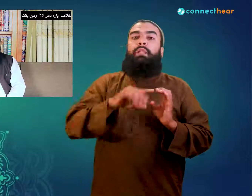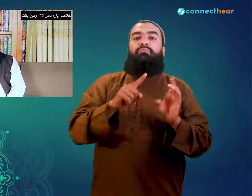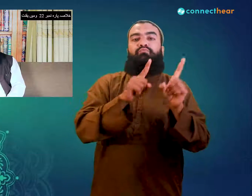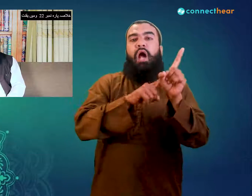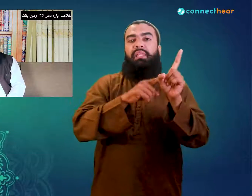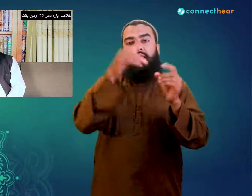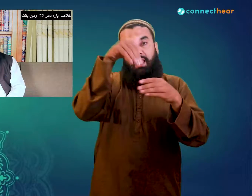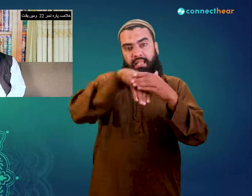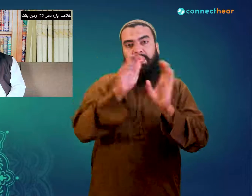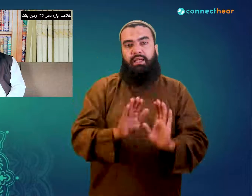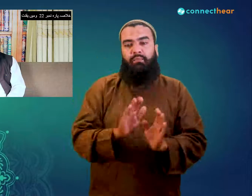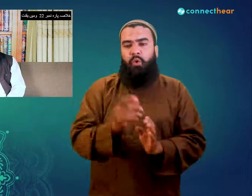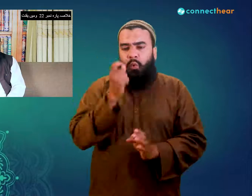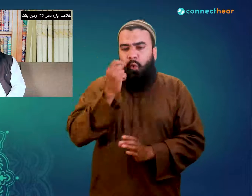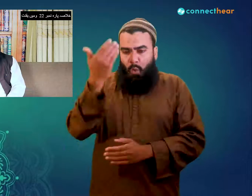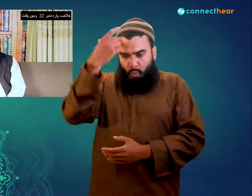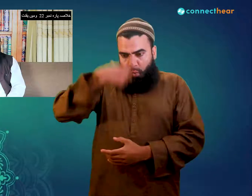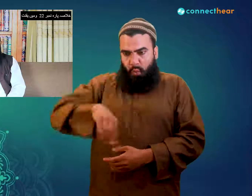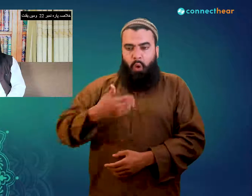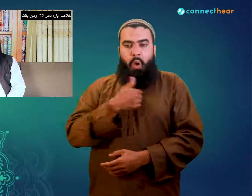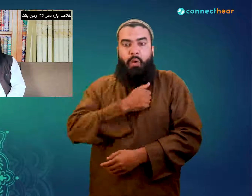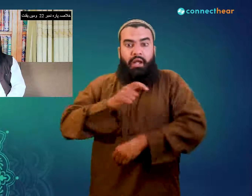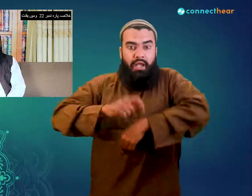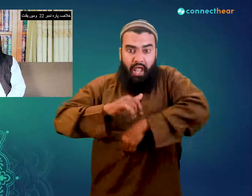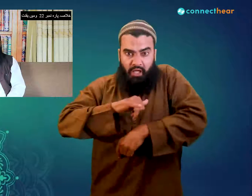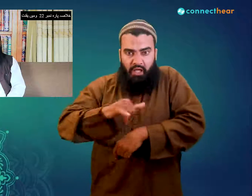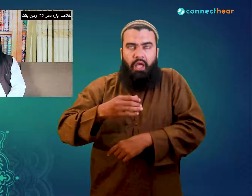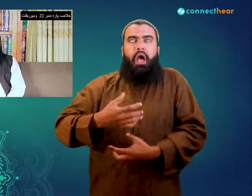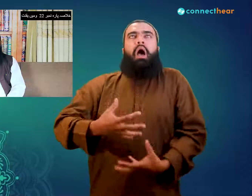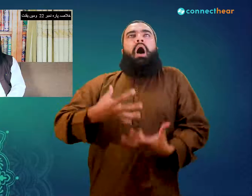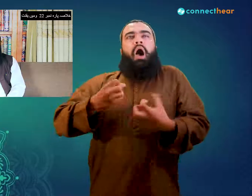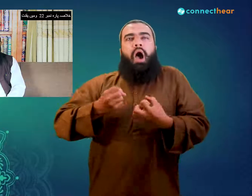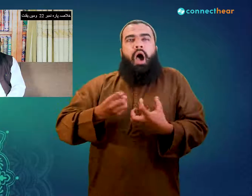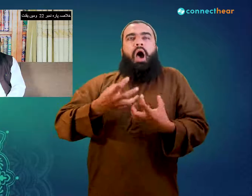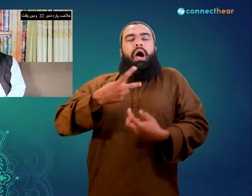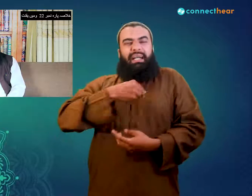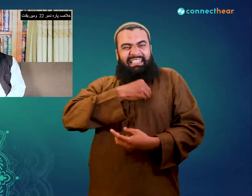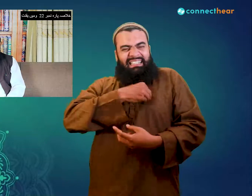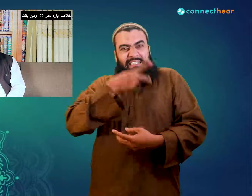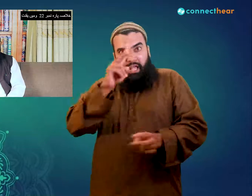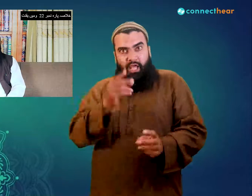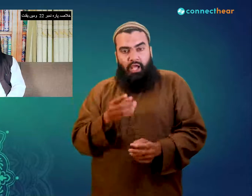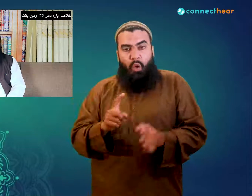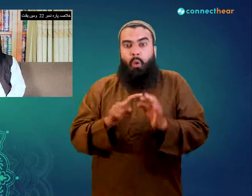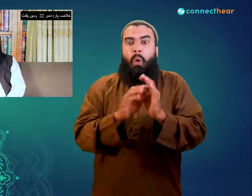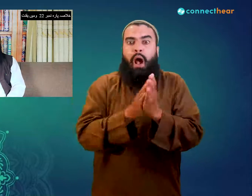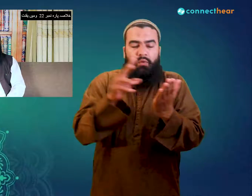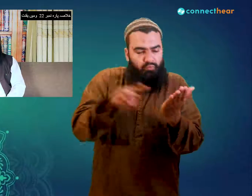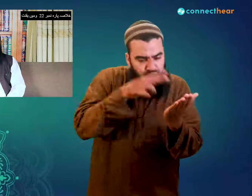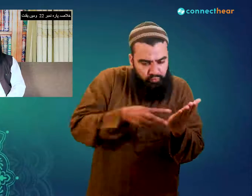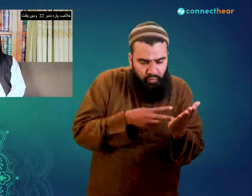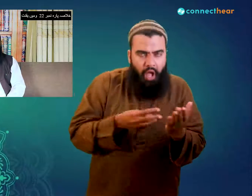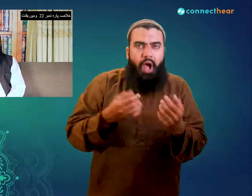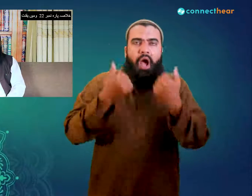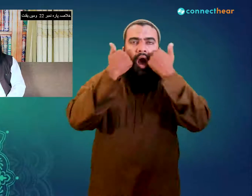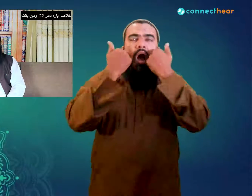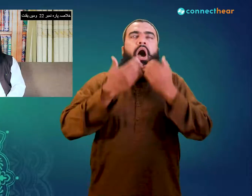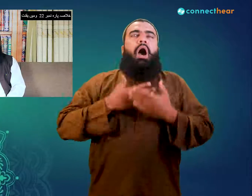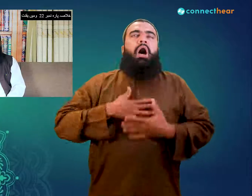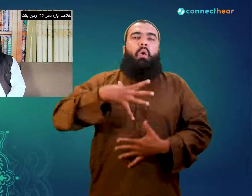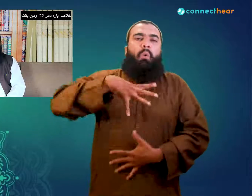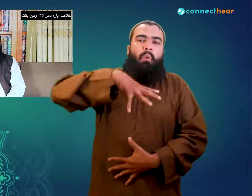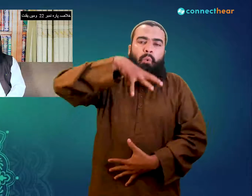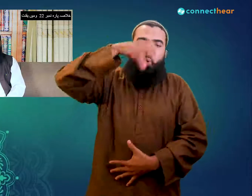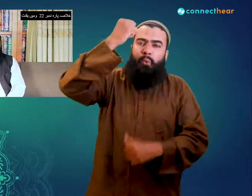آسانی ہو جاتی ہے۔ سورہ یاسین پڑھنے والے کی حاجت پوری ہوتی ہے۔ اس کا صبح و شام پڑھنا حدیث